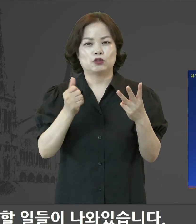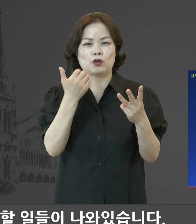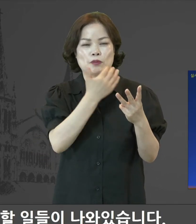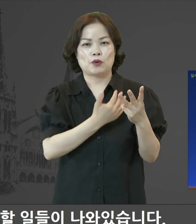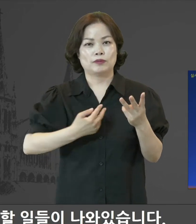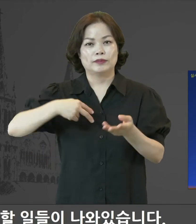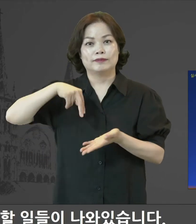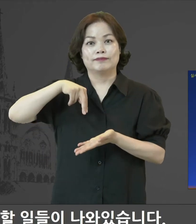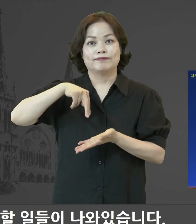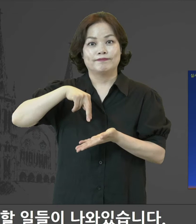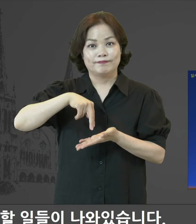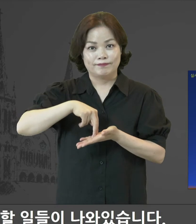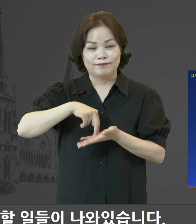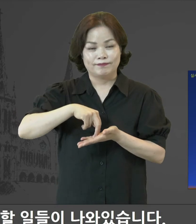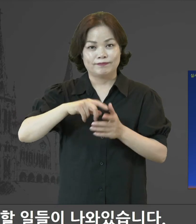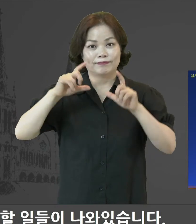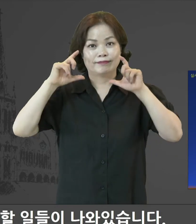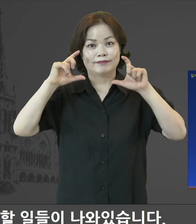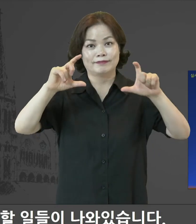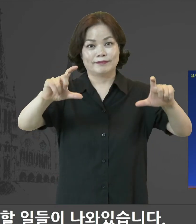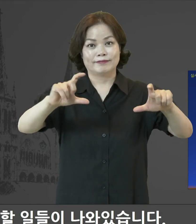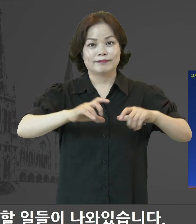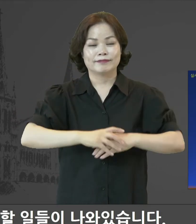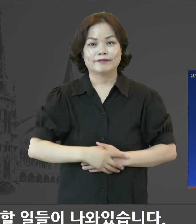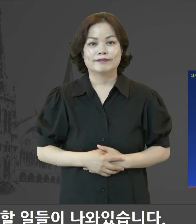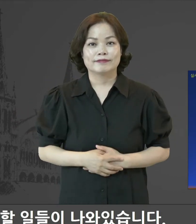것이다, 이렇게 선포합니다.